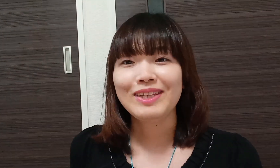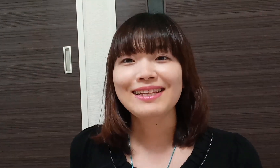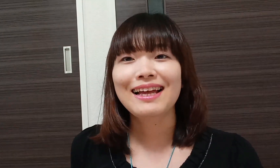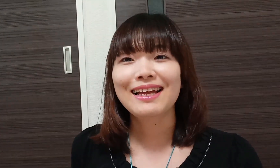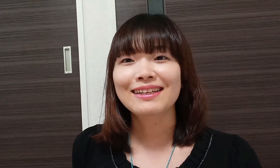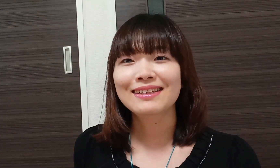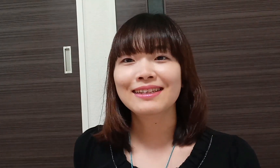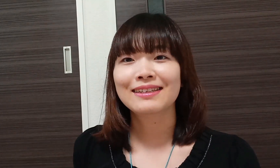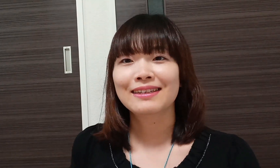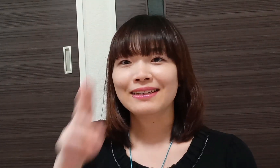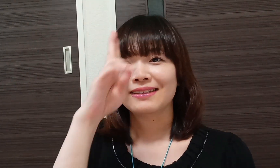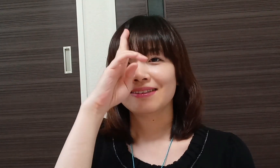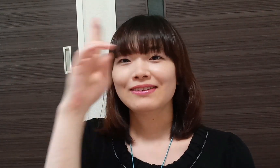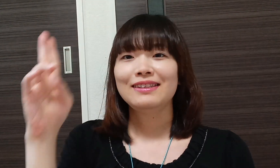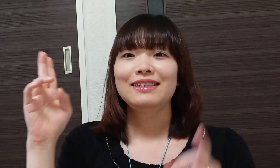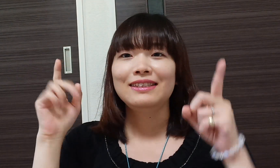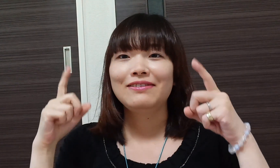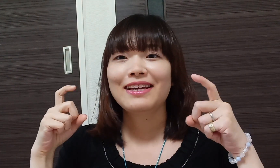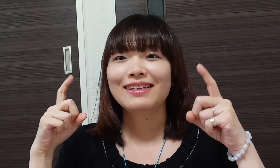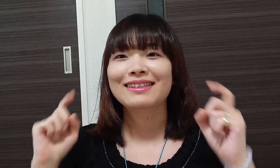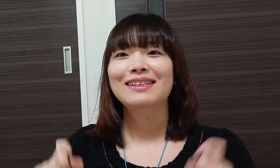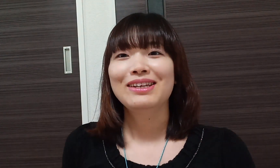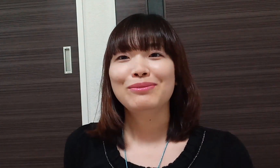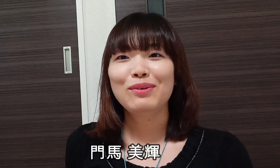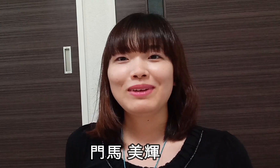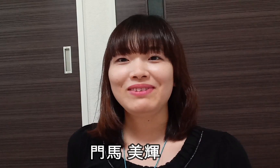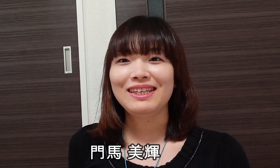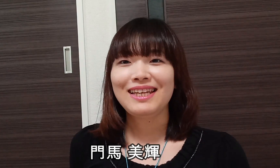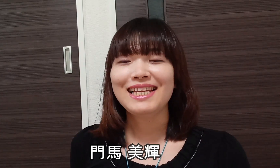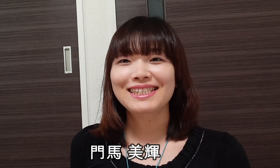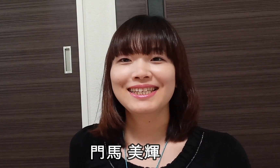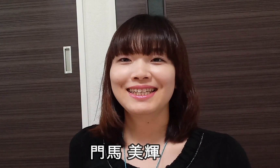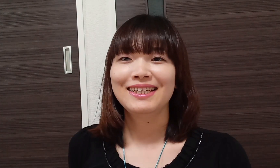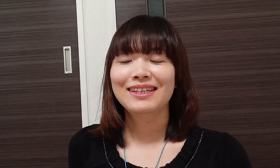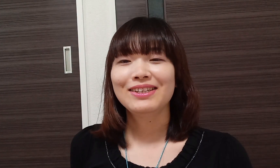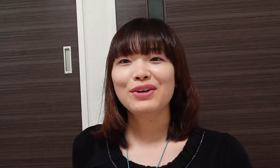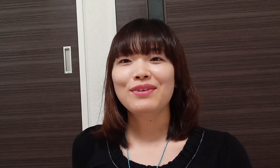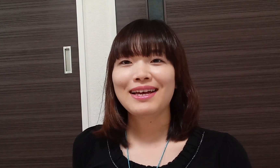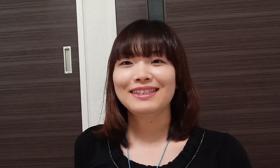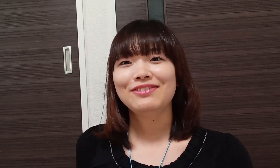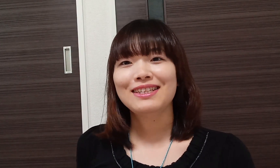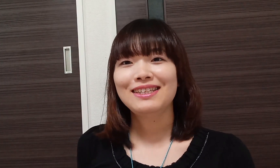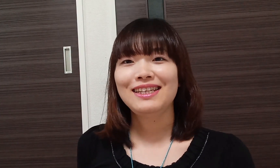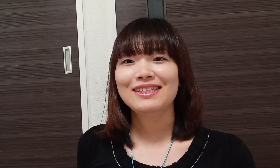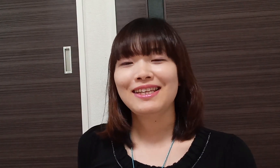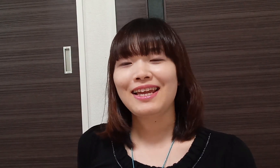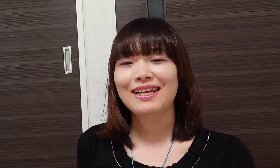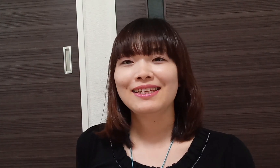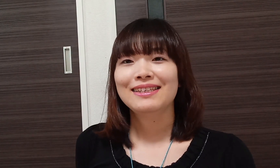皆さん、こんにちは。門馬美希です。今日は手話シリーズで、は